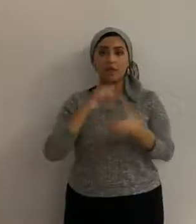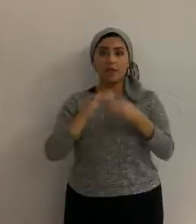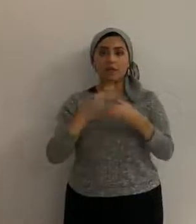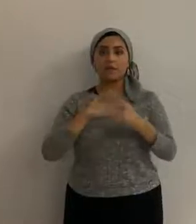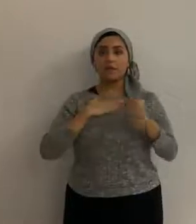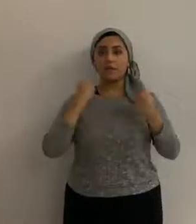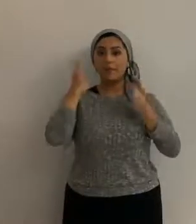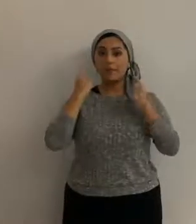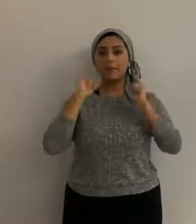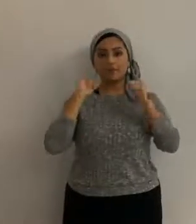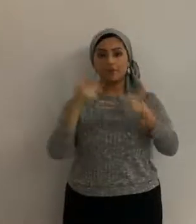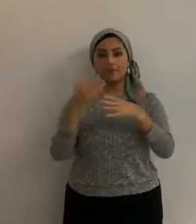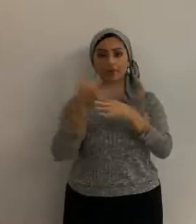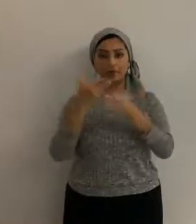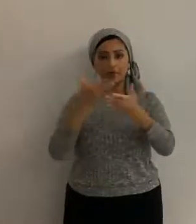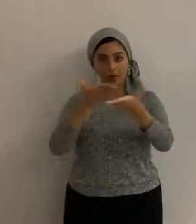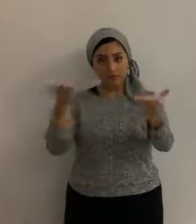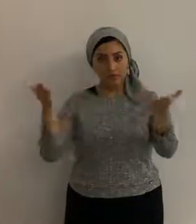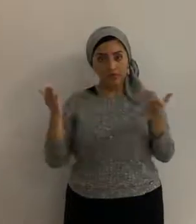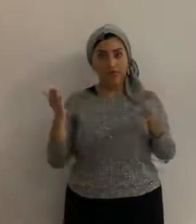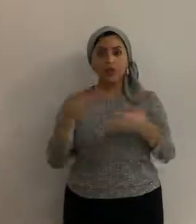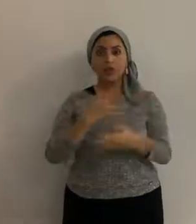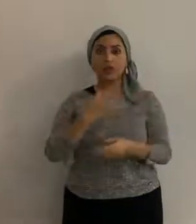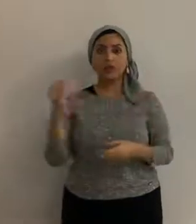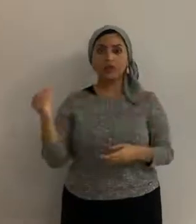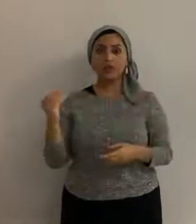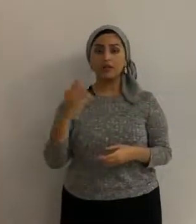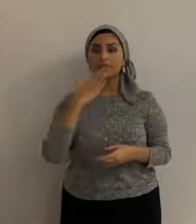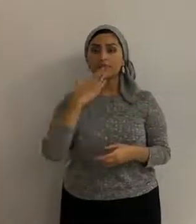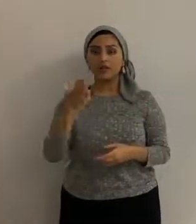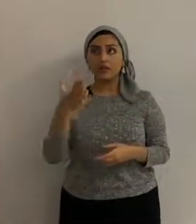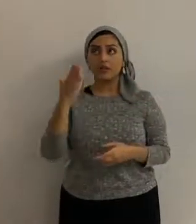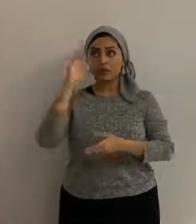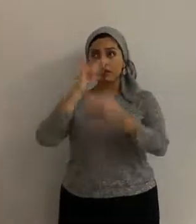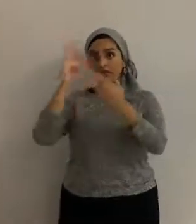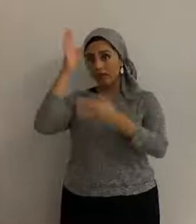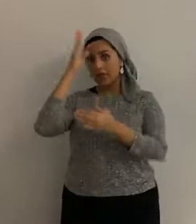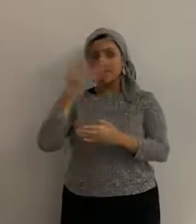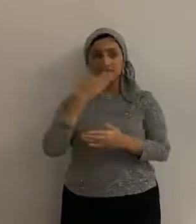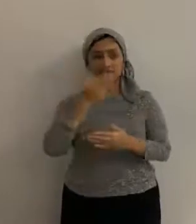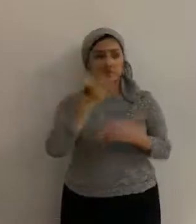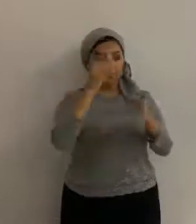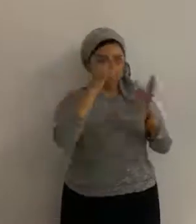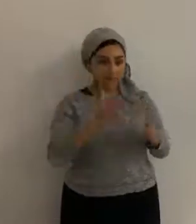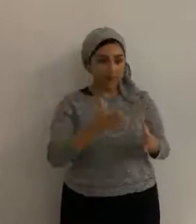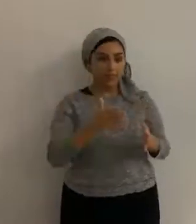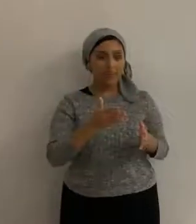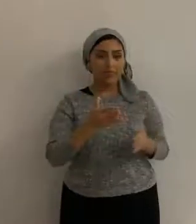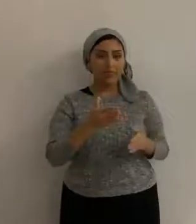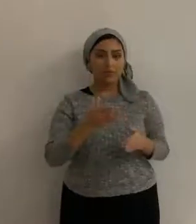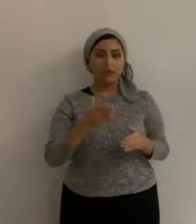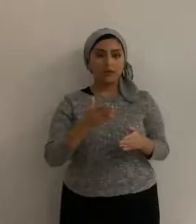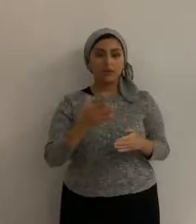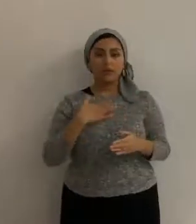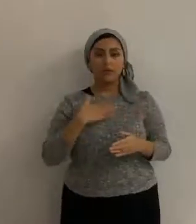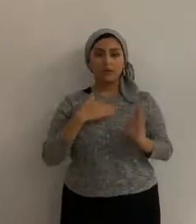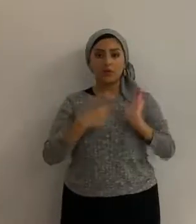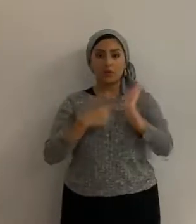puedo compartir. Y toda Rabá al Eterno, toda Rabá, amado Roe, esta es la presentación